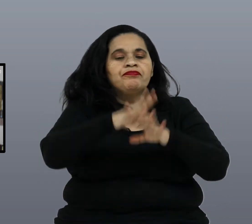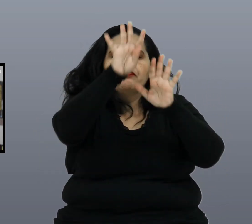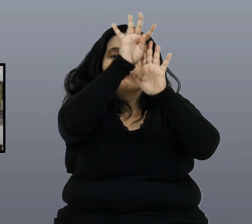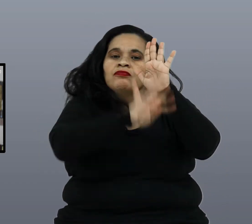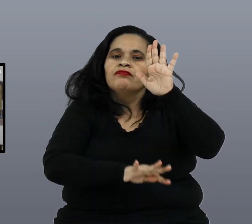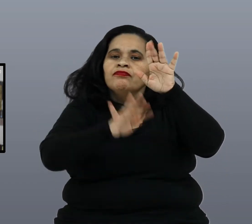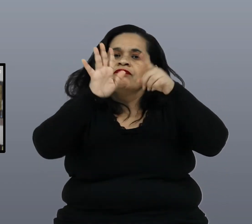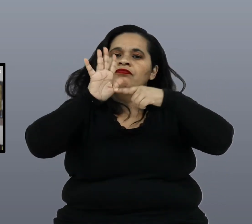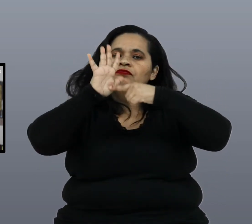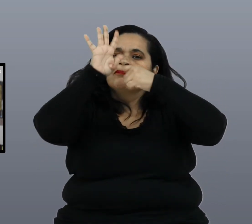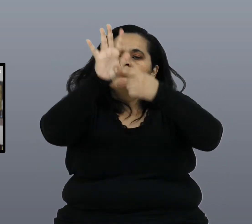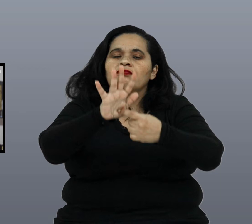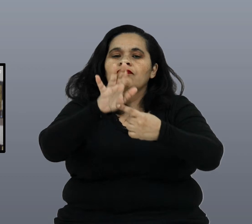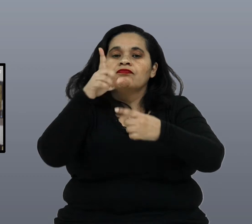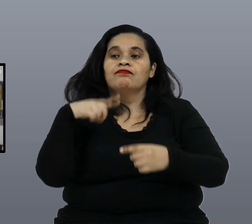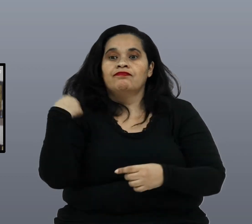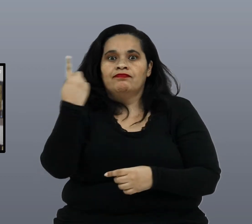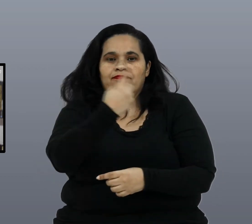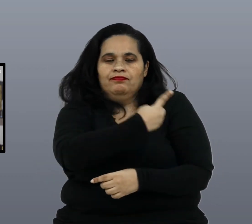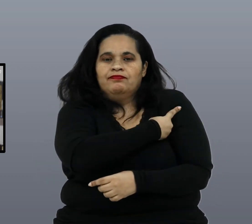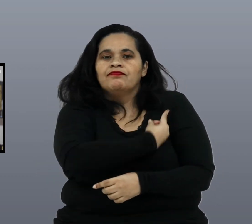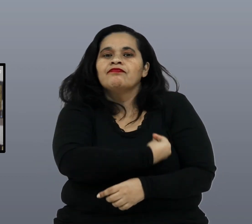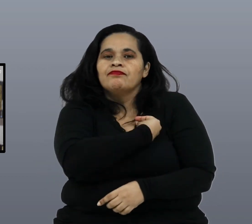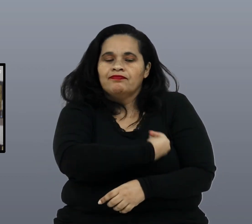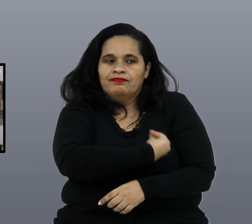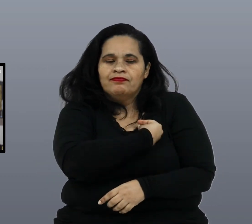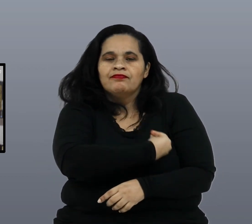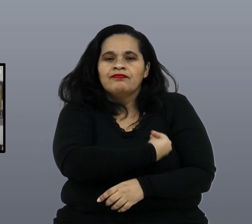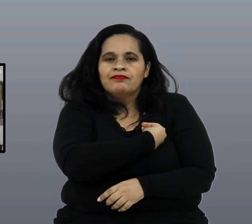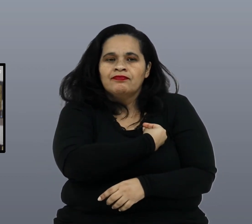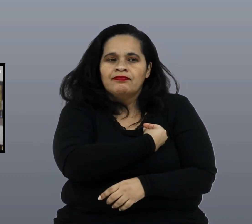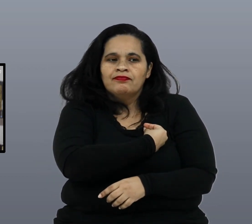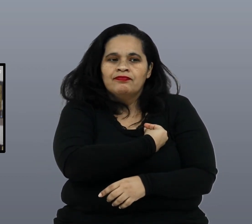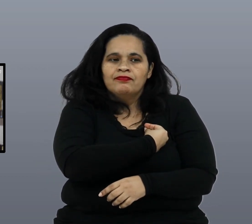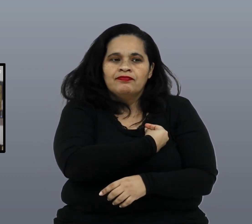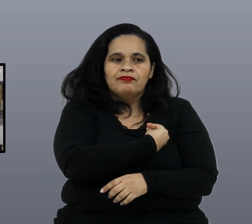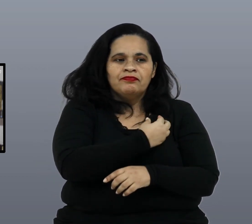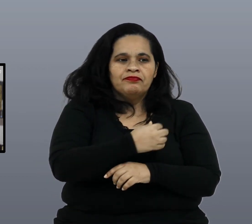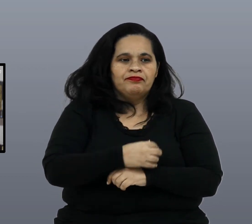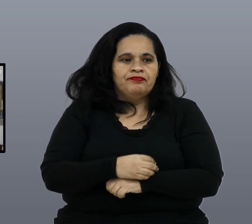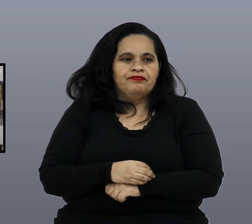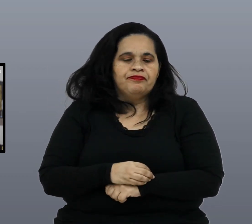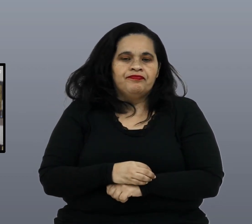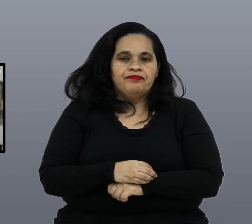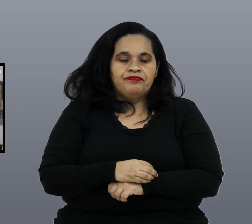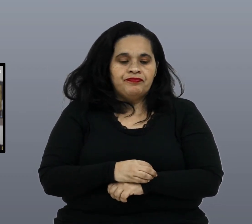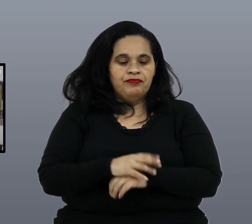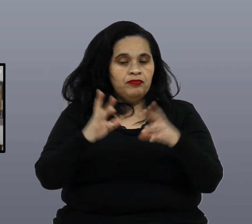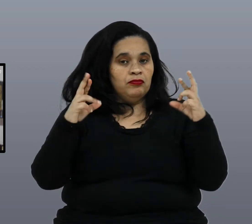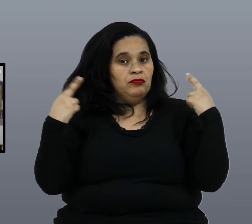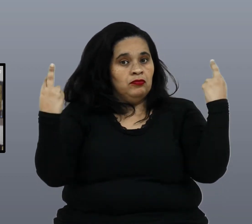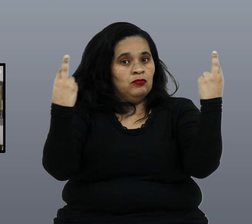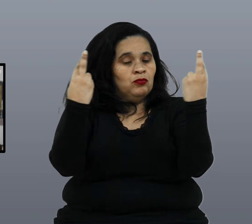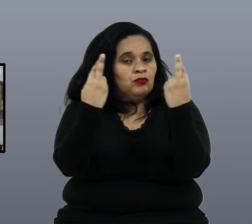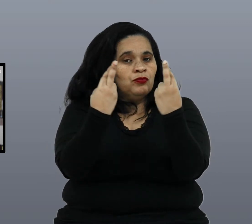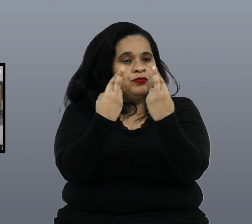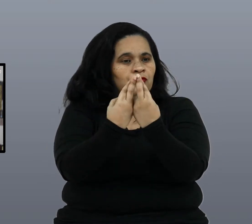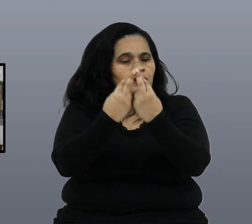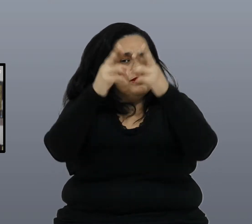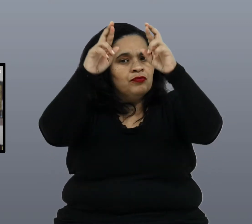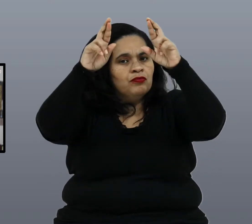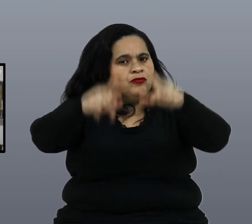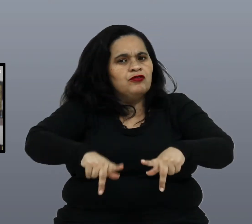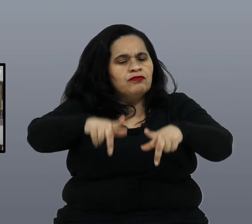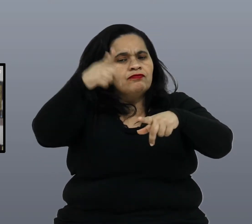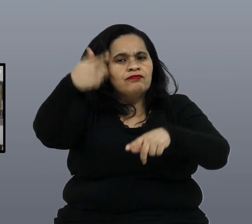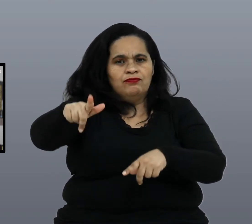vai mostrar para nós que este reino, ele é diferente de todos